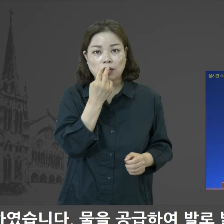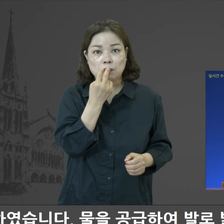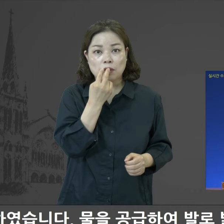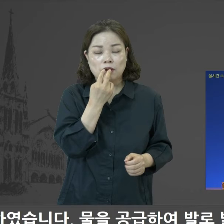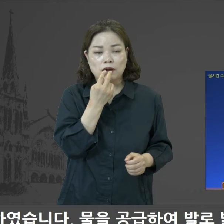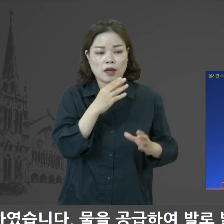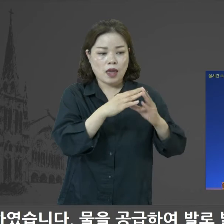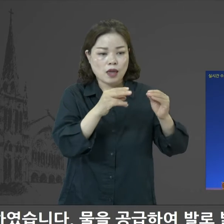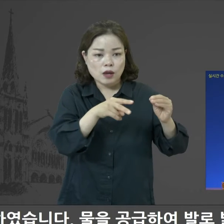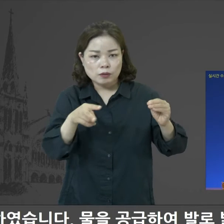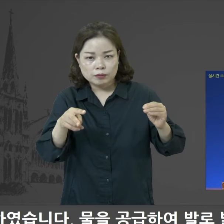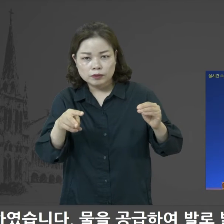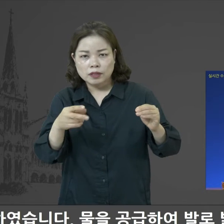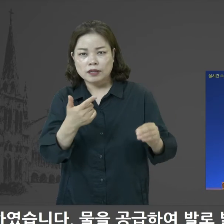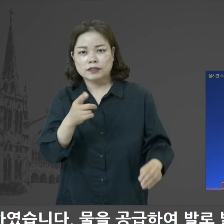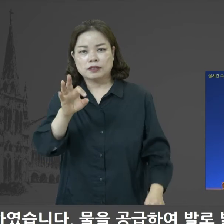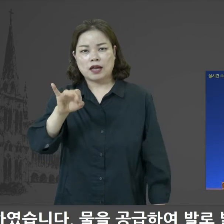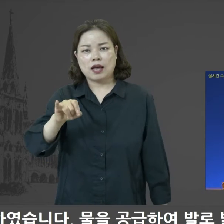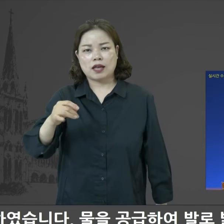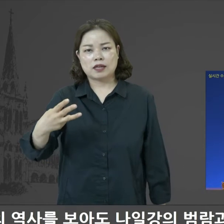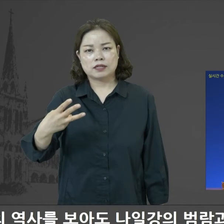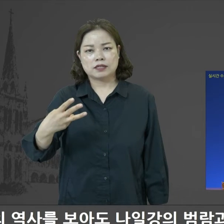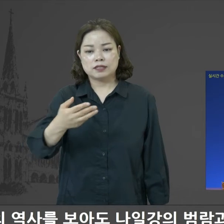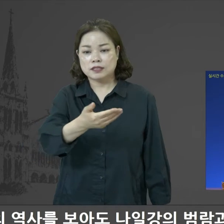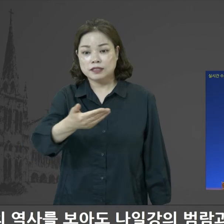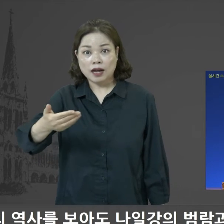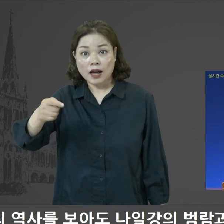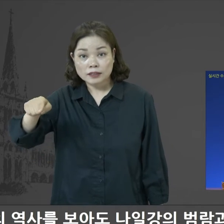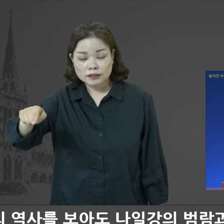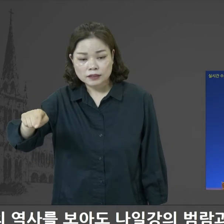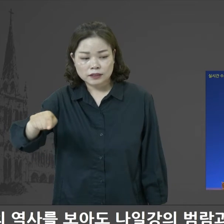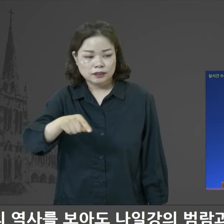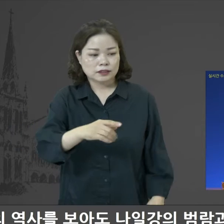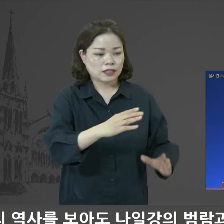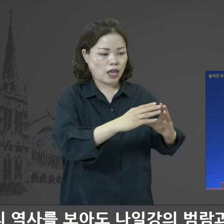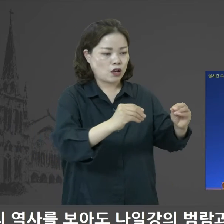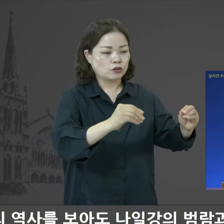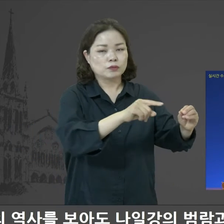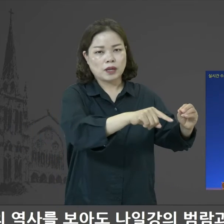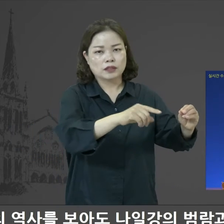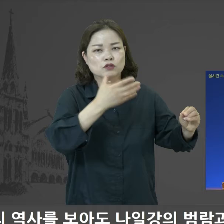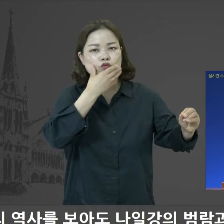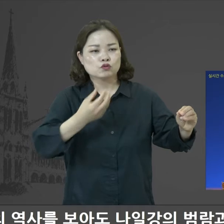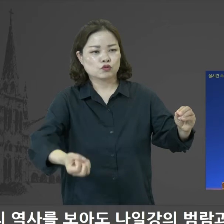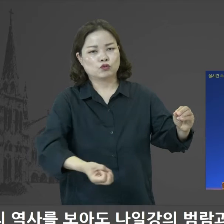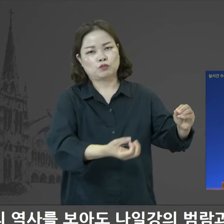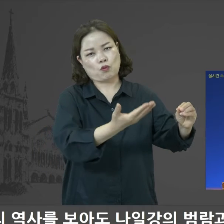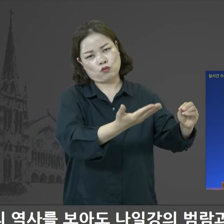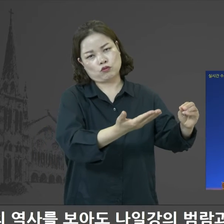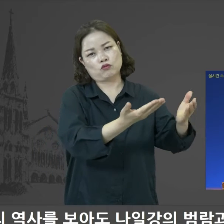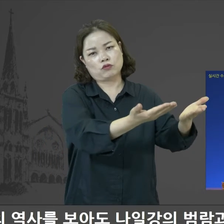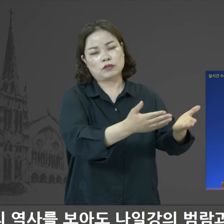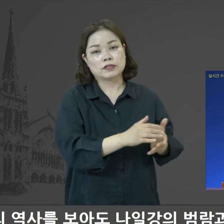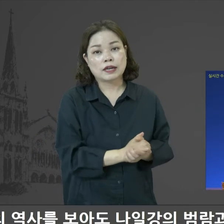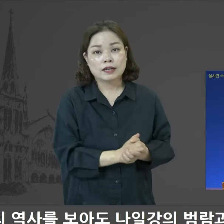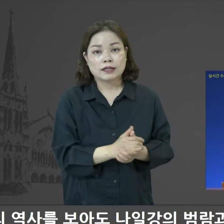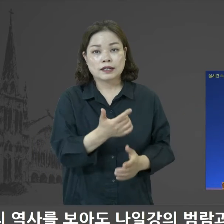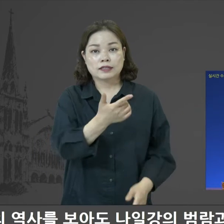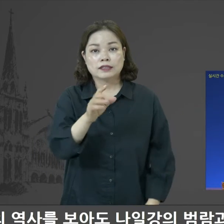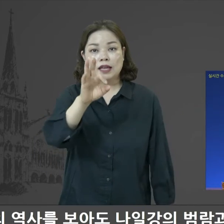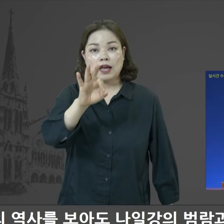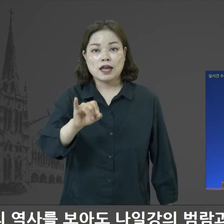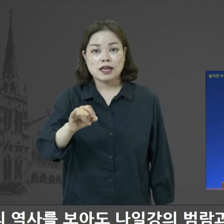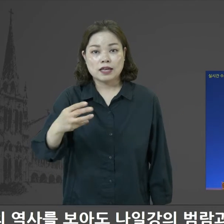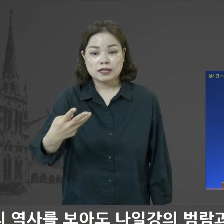생명이고 나일강은 가장 소중한 그들의 축복의 땅이었던 것입니다. 뿐만 아닙니다. 나일강은